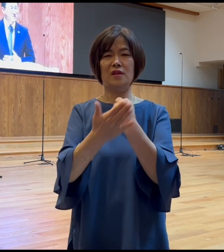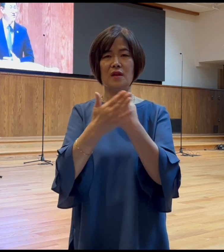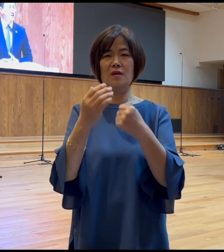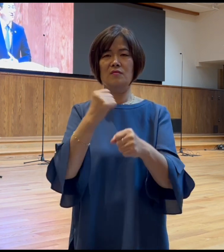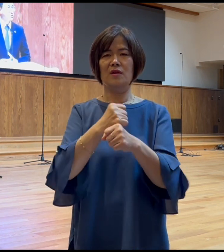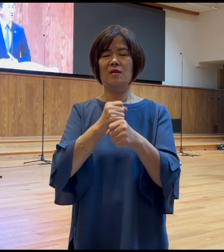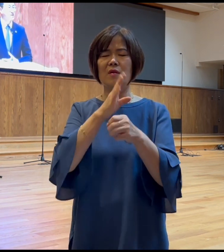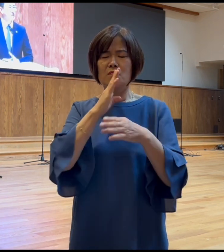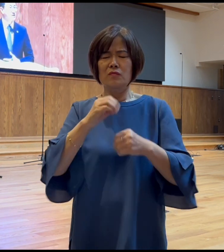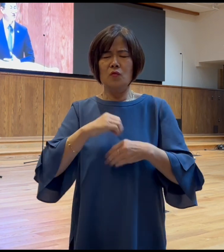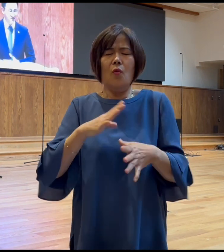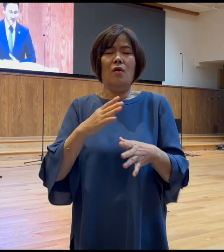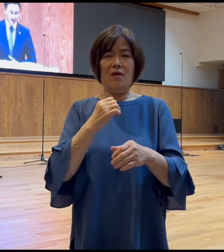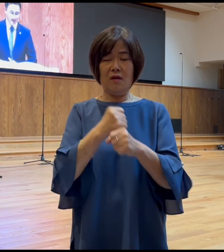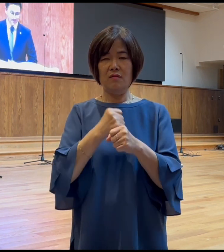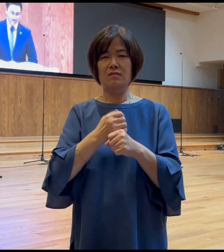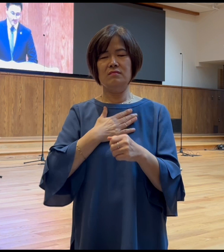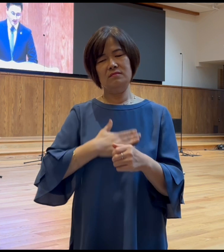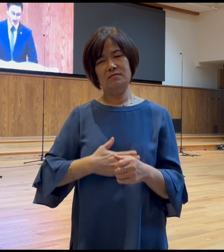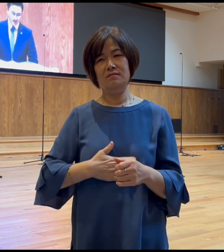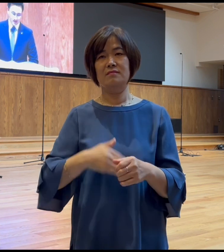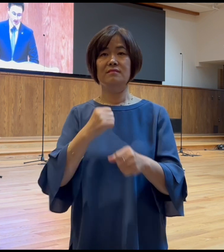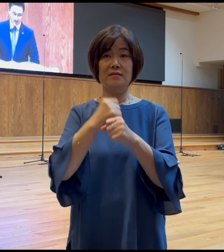가슴 쓸어내리는 소리를 듣습니다.